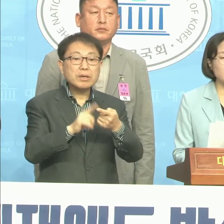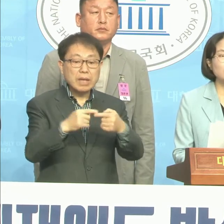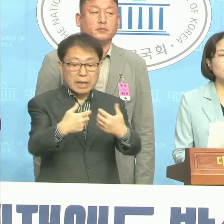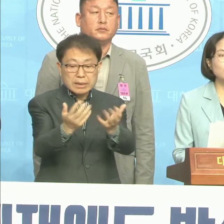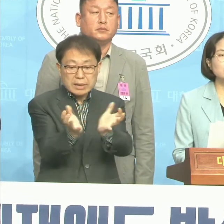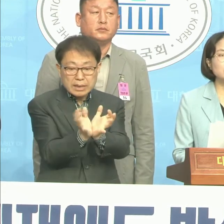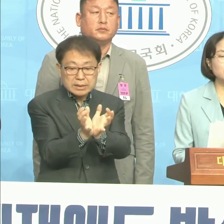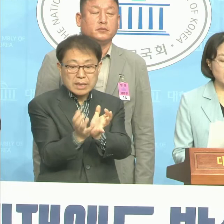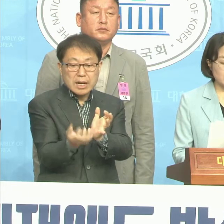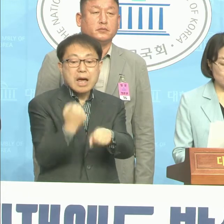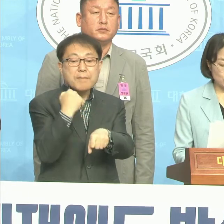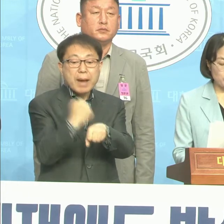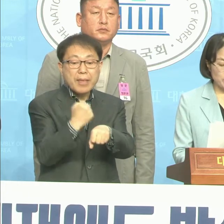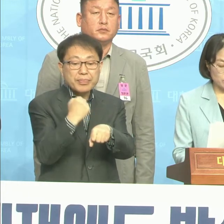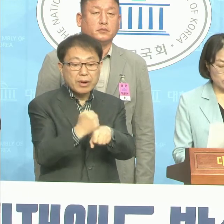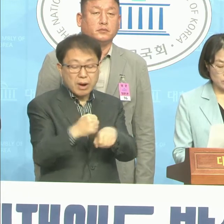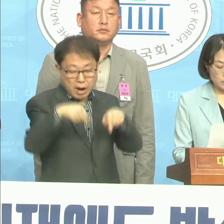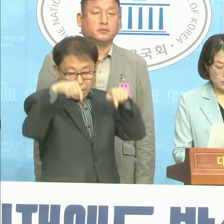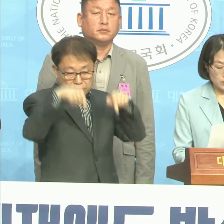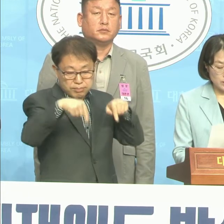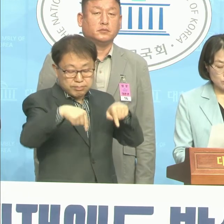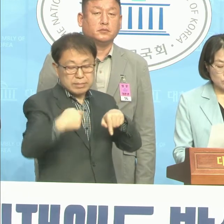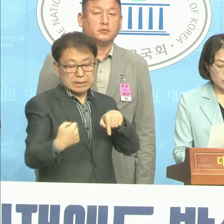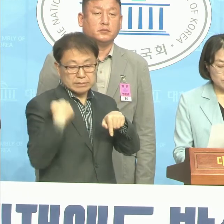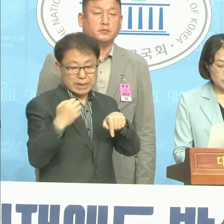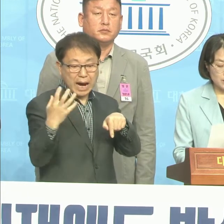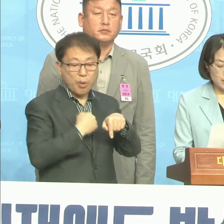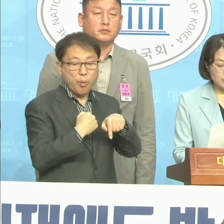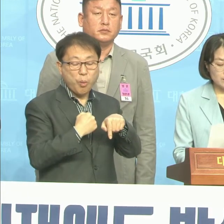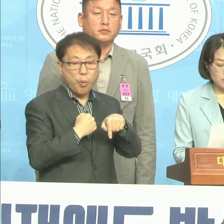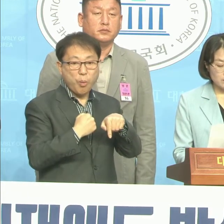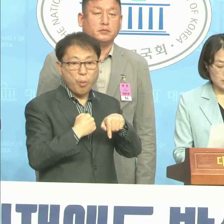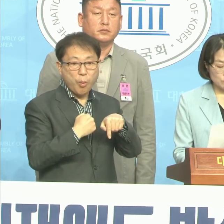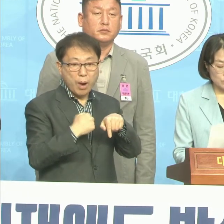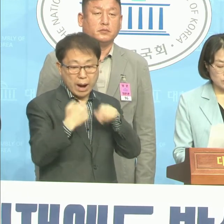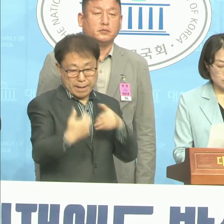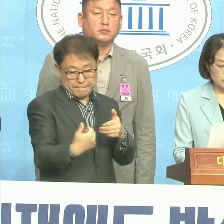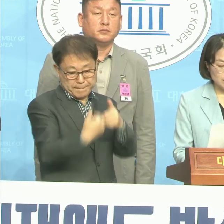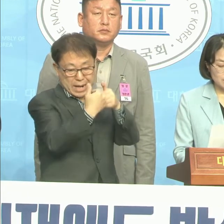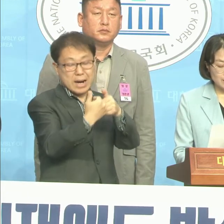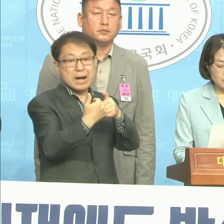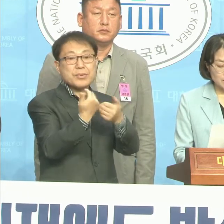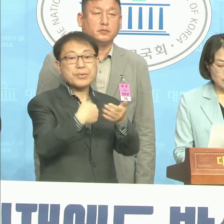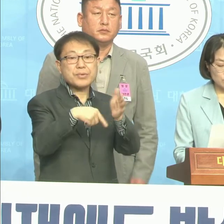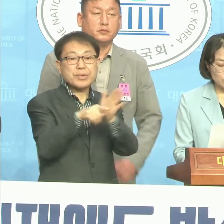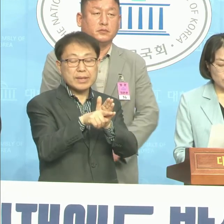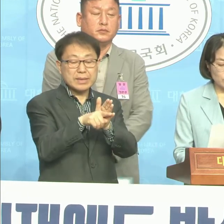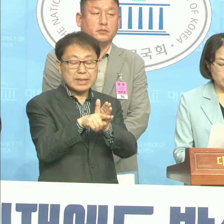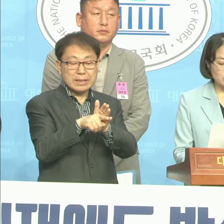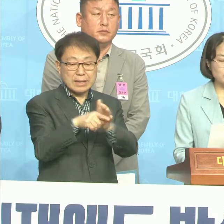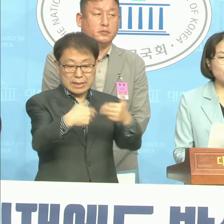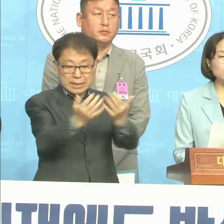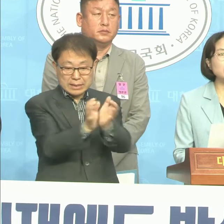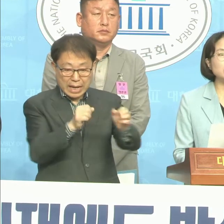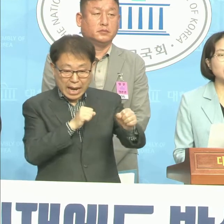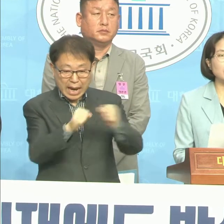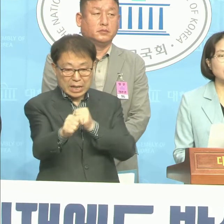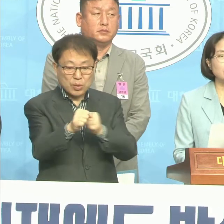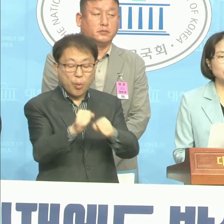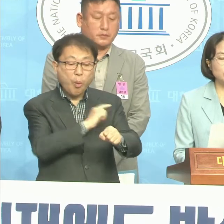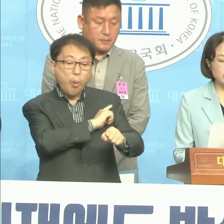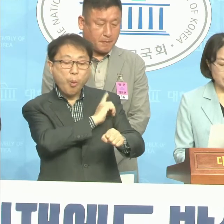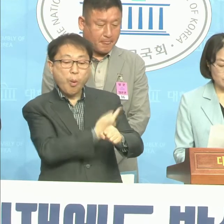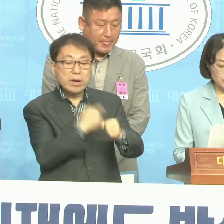구성해 원천과 구서 파고 하도급 각질에 함께 대응할 수 있는 단체 행동에 권리를 폭넓게